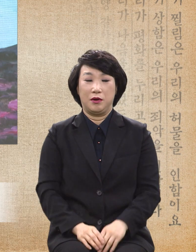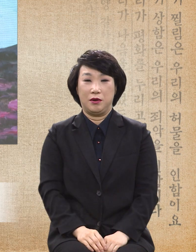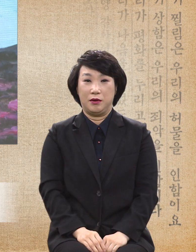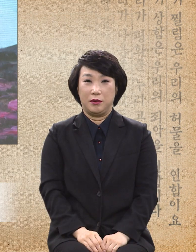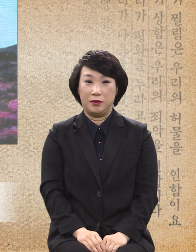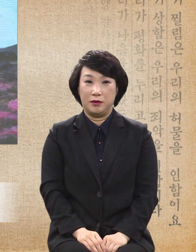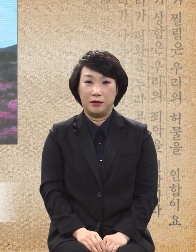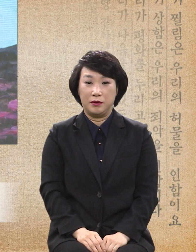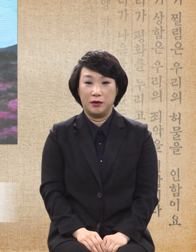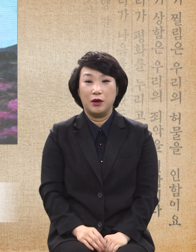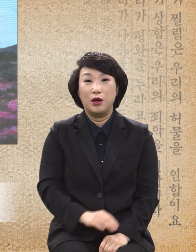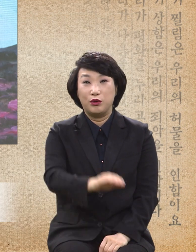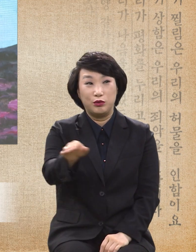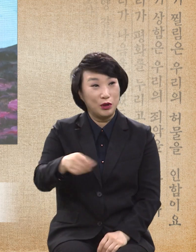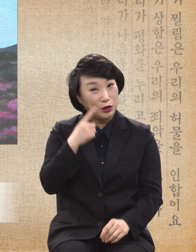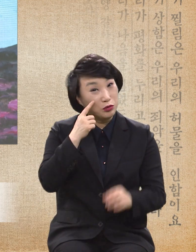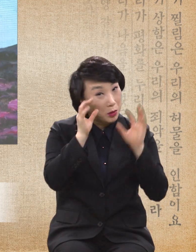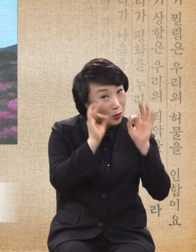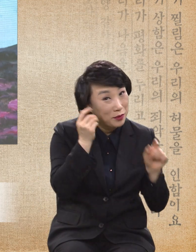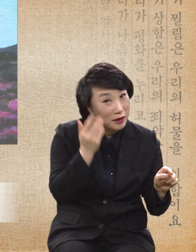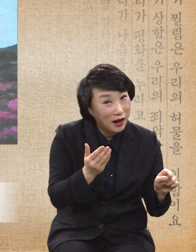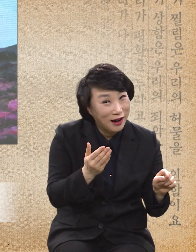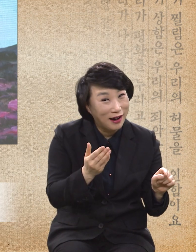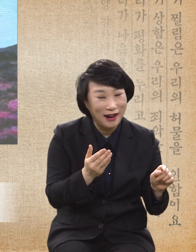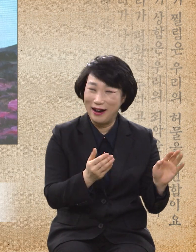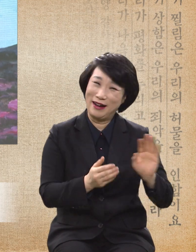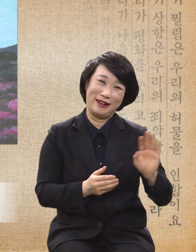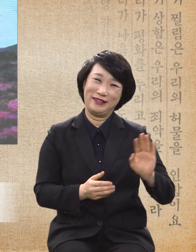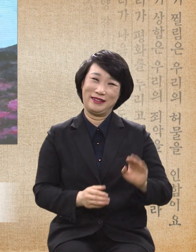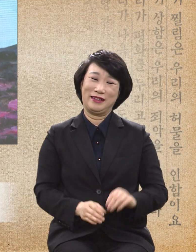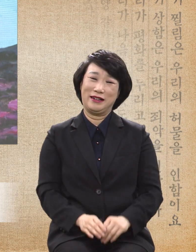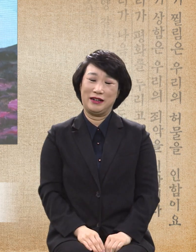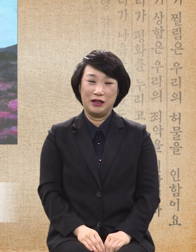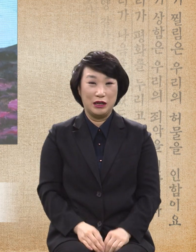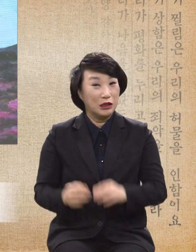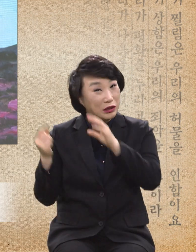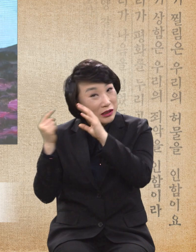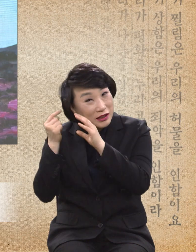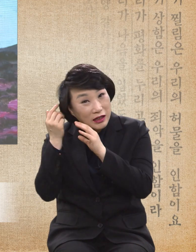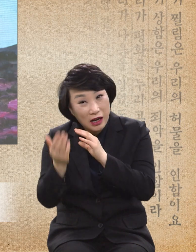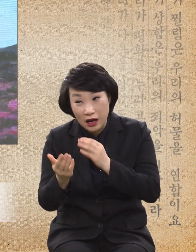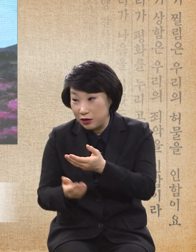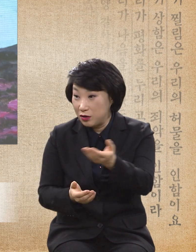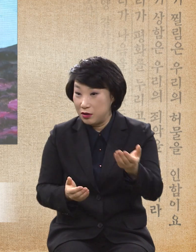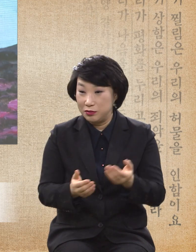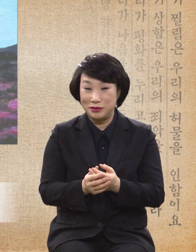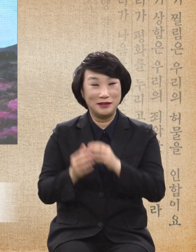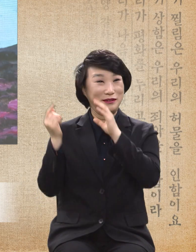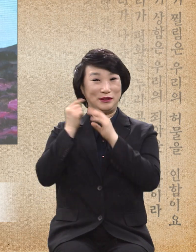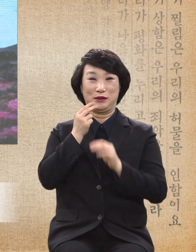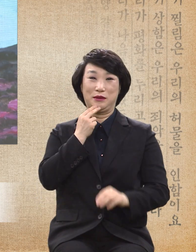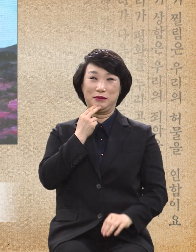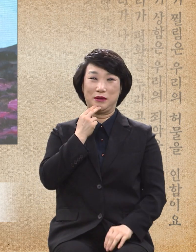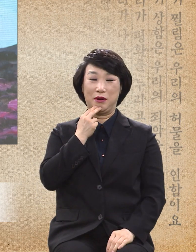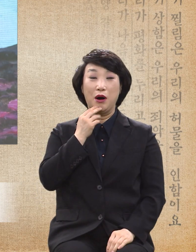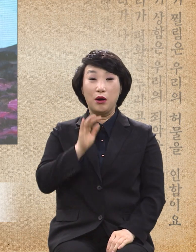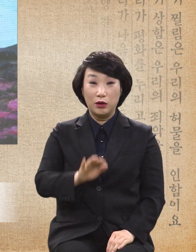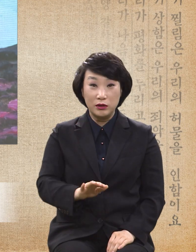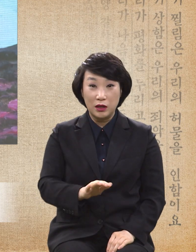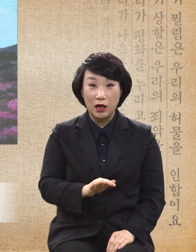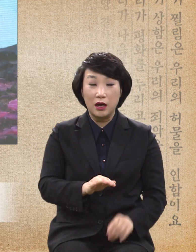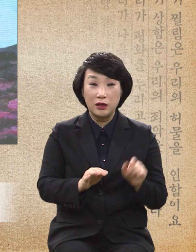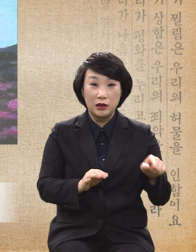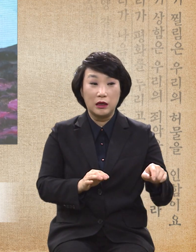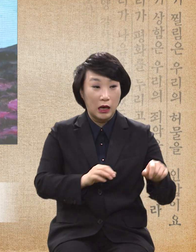말합니다. 우리 눈에 보입니까? 안 보여. 귀에 들립니까? 안 들려. 근데